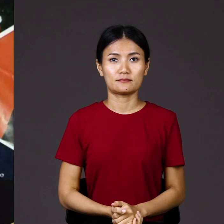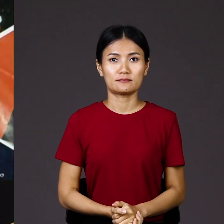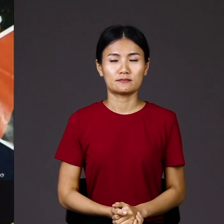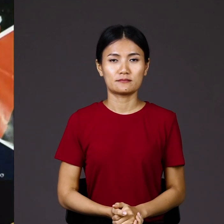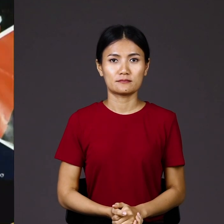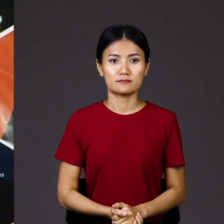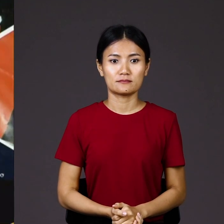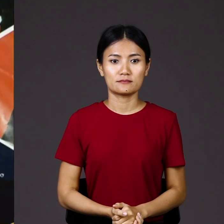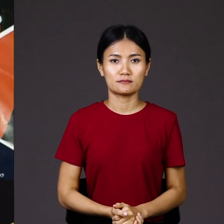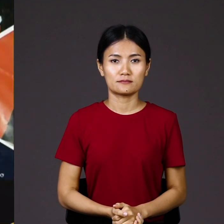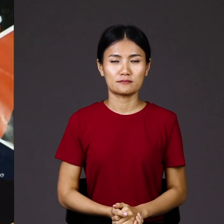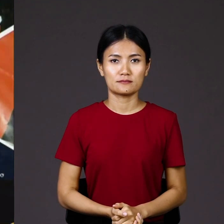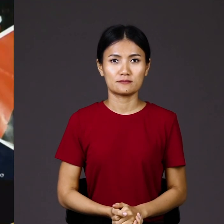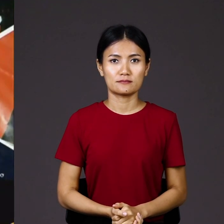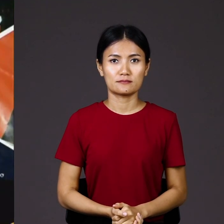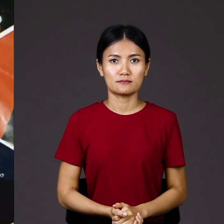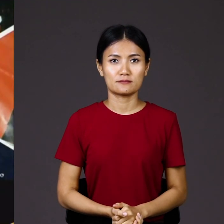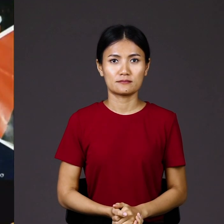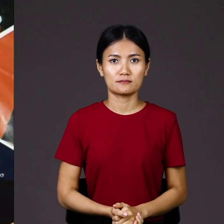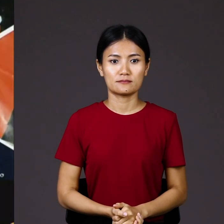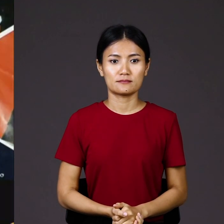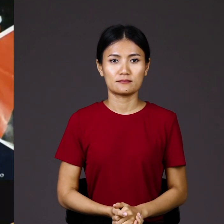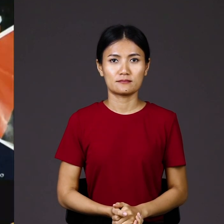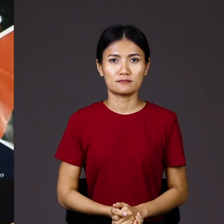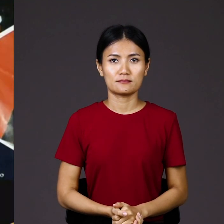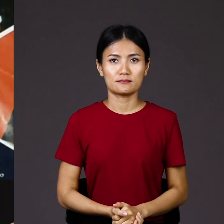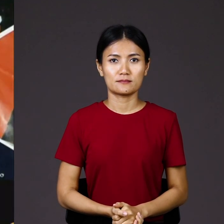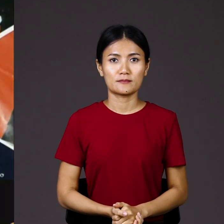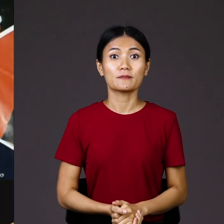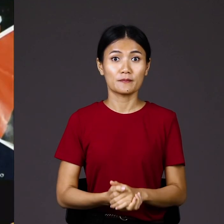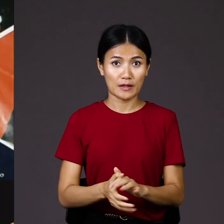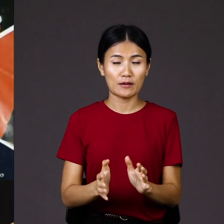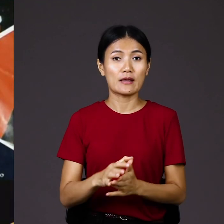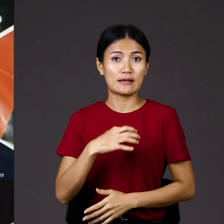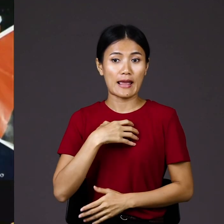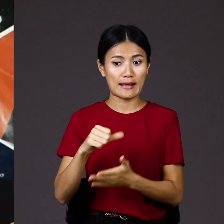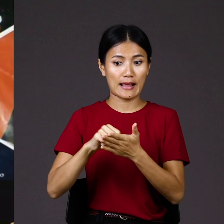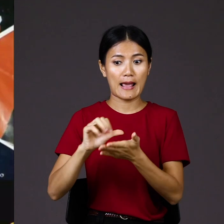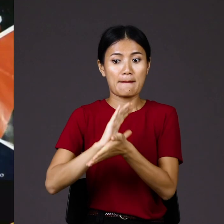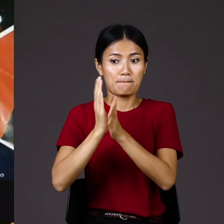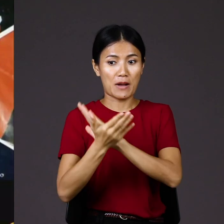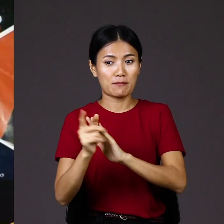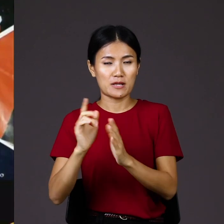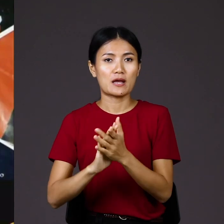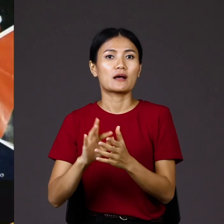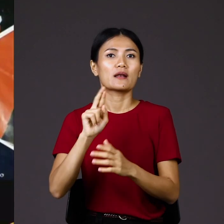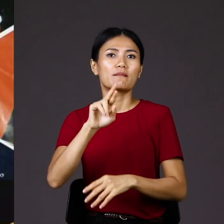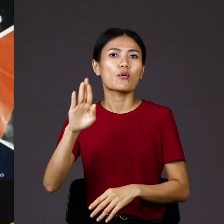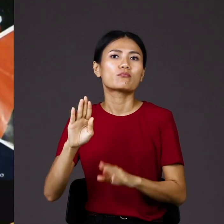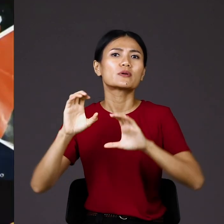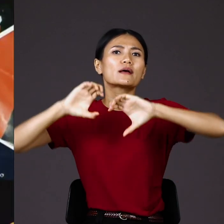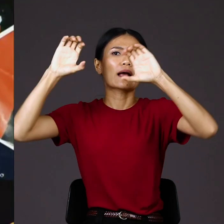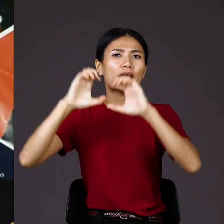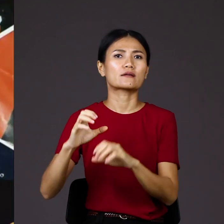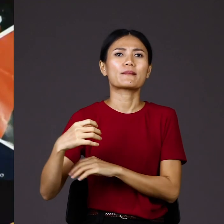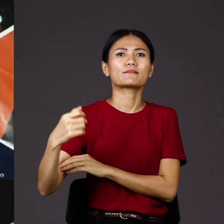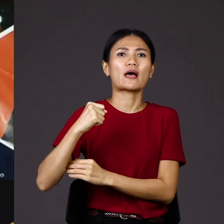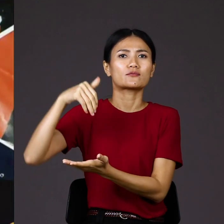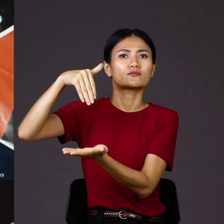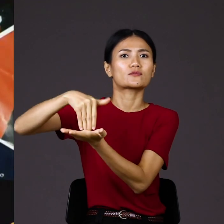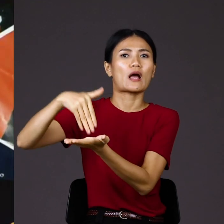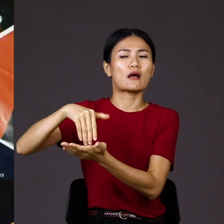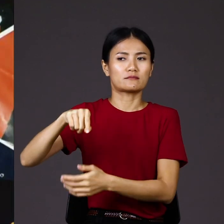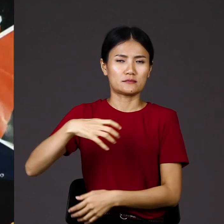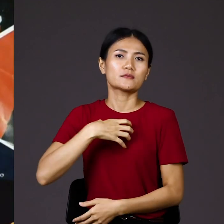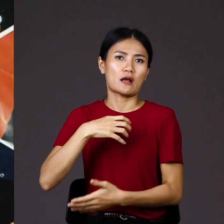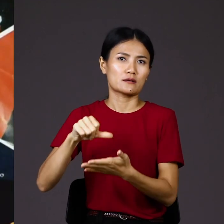จะได้เป็นส่วนหนึ่งของการรณรงค์ปฏิรูประบบรัฐราชการรวมศูนย์